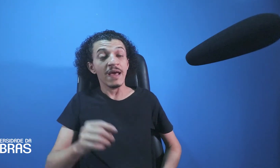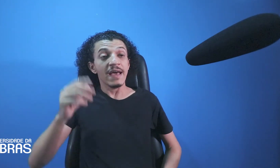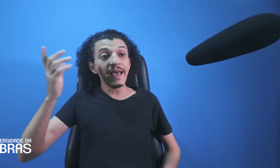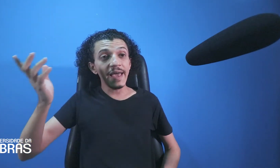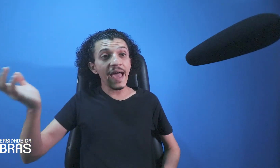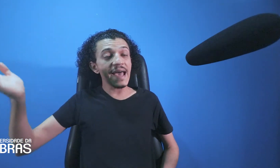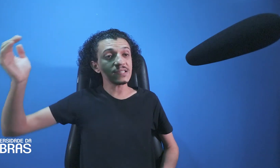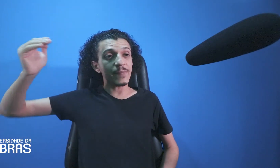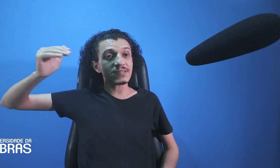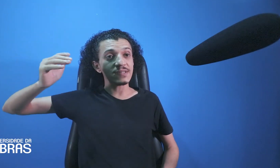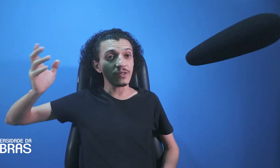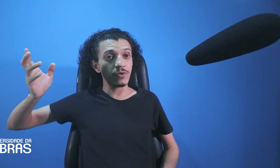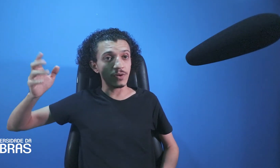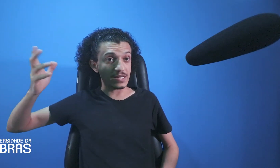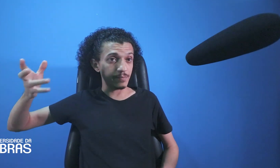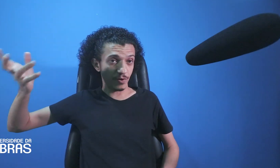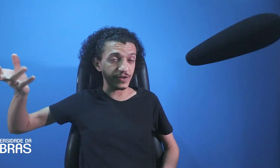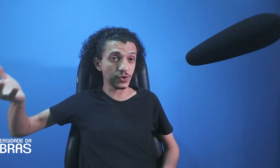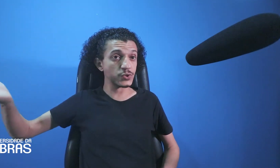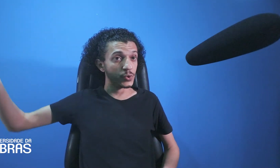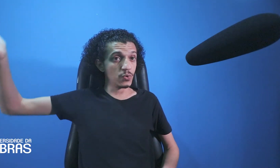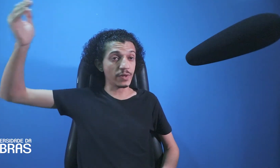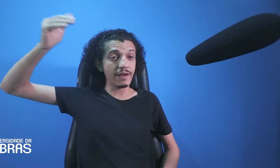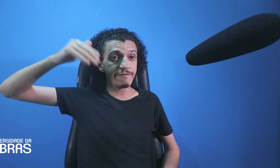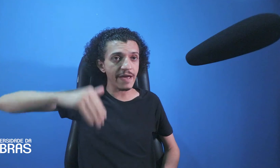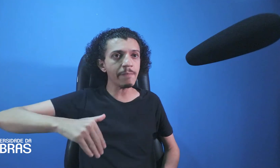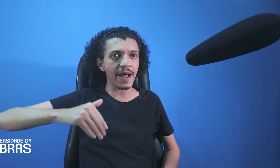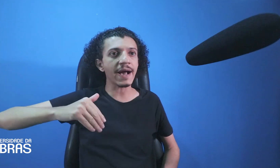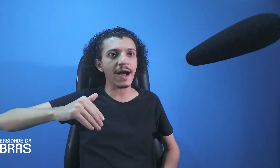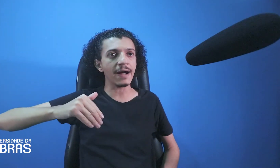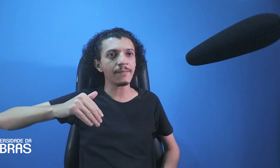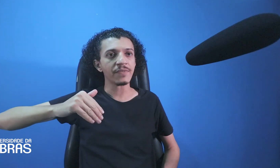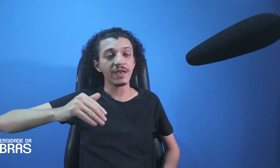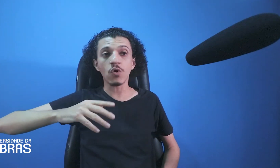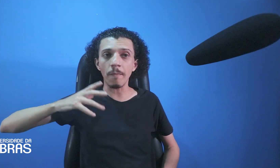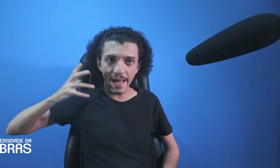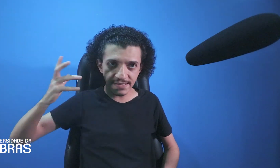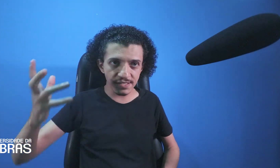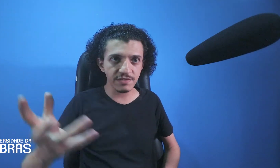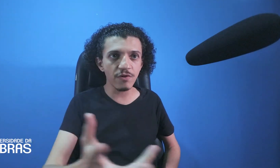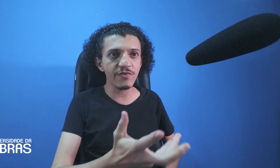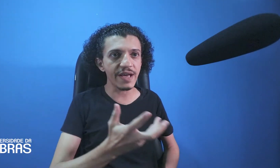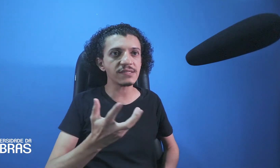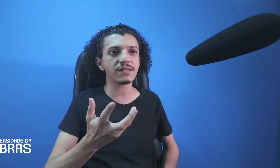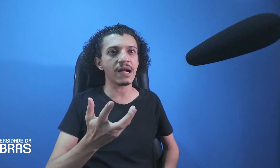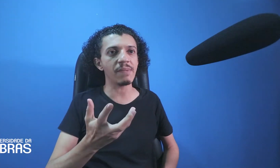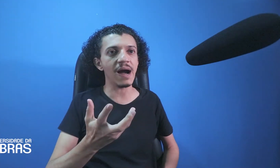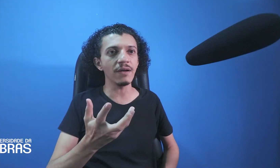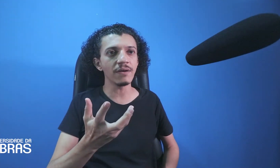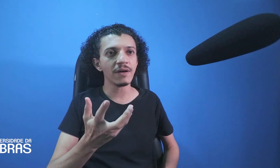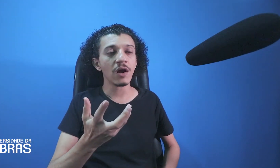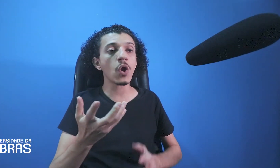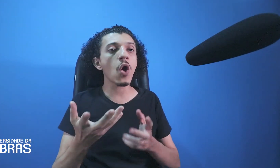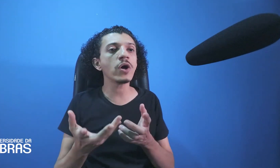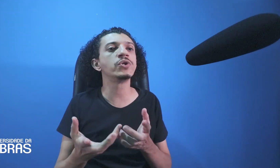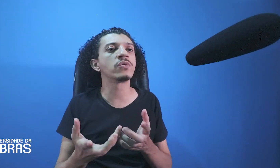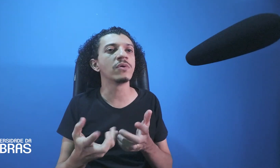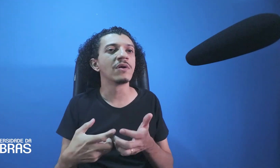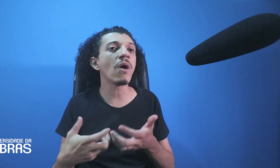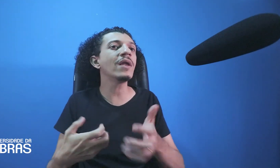E aí esse pesquisador, esse professor surdo, quando ele vem para cá e começa a desenvolver esse trabalho, lógico, qual língua